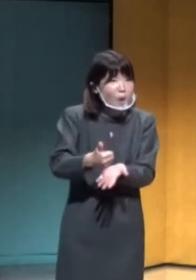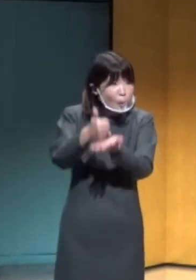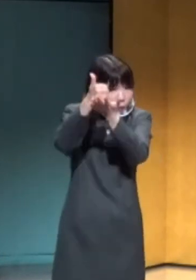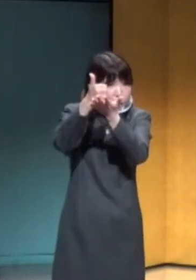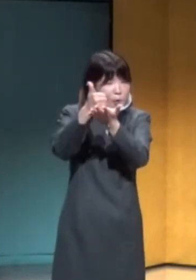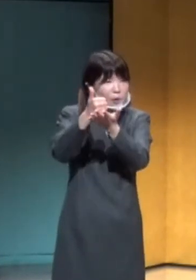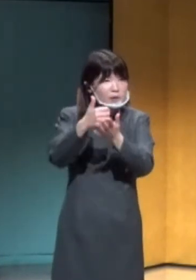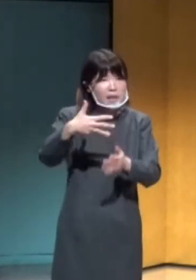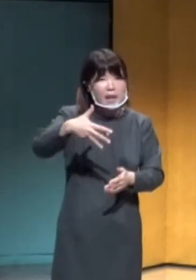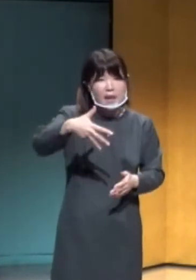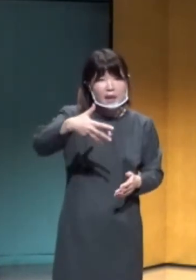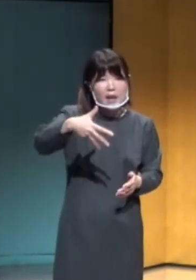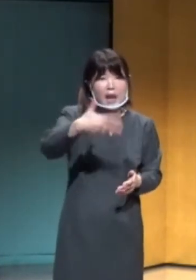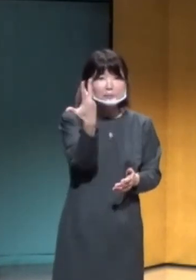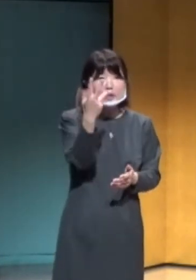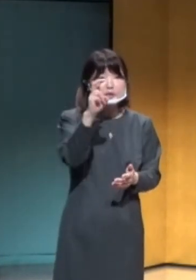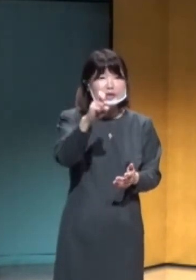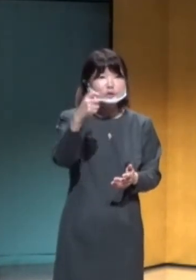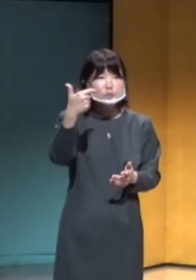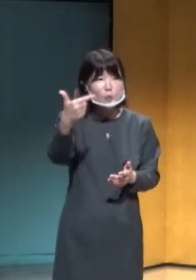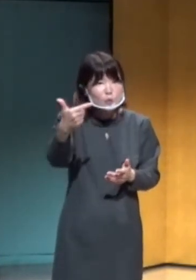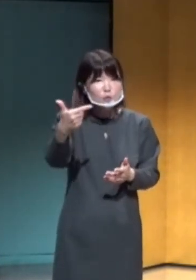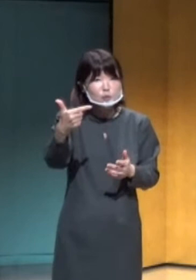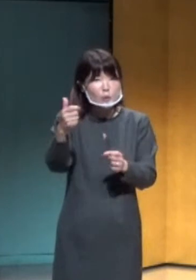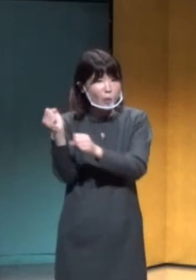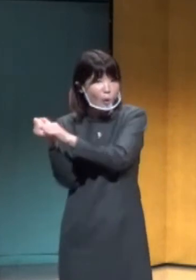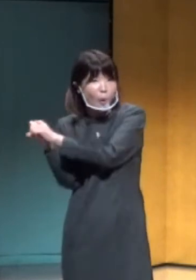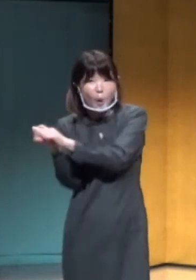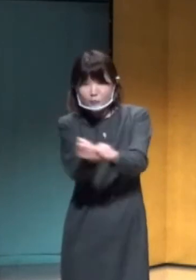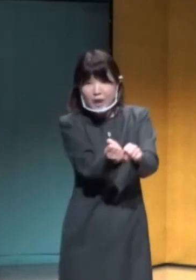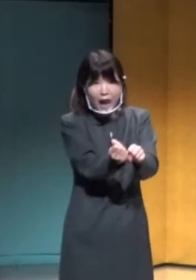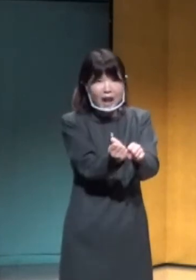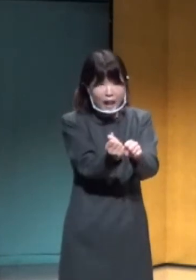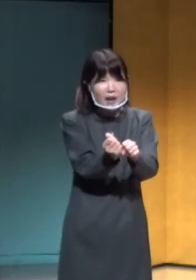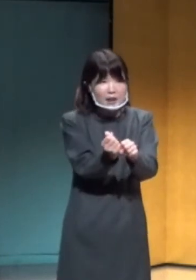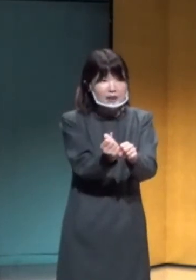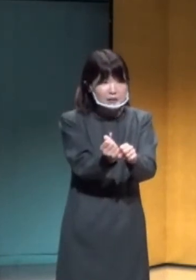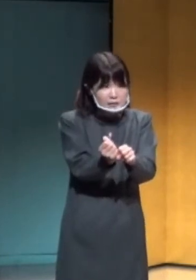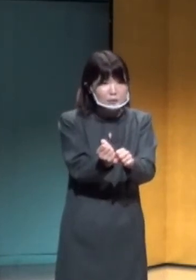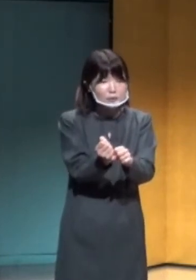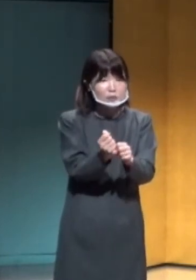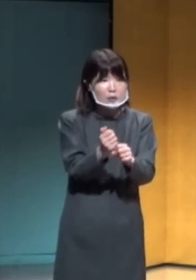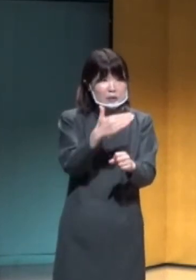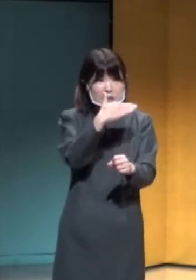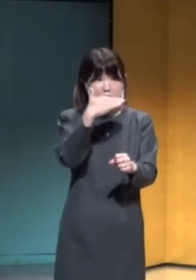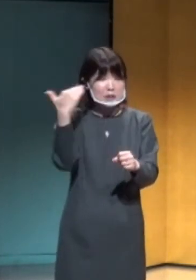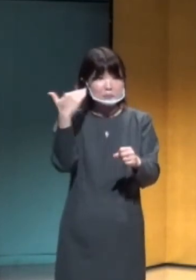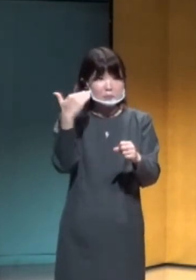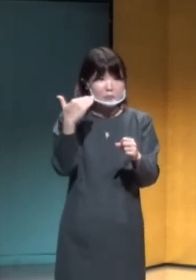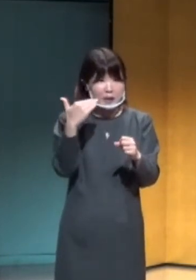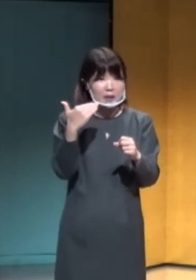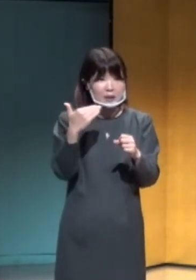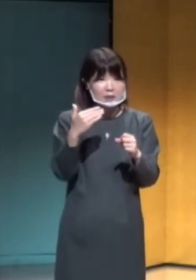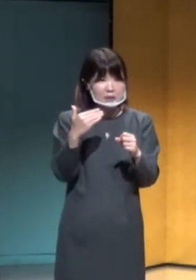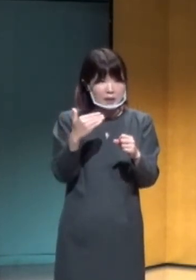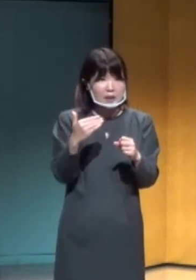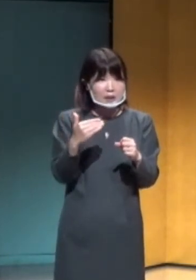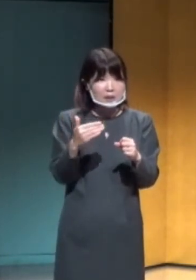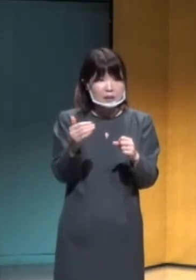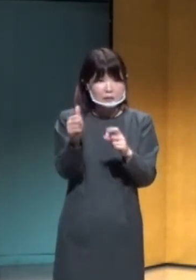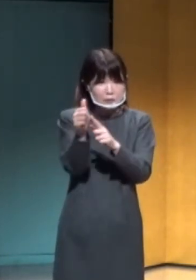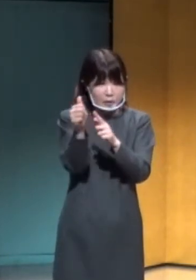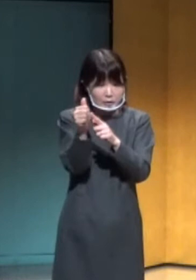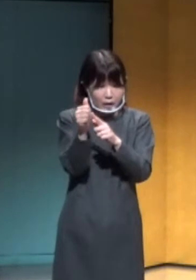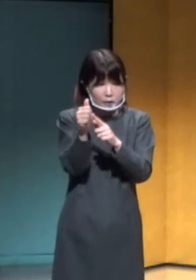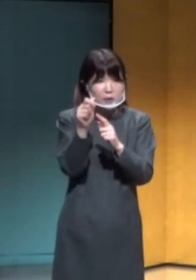822本ですかに、ましますこのホームラン王へと成長をした。その年が62年であります